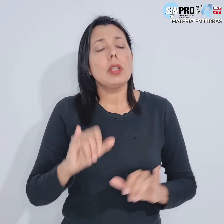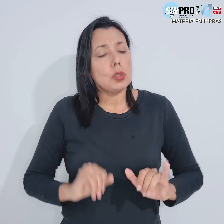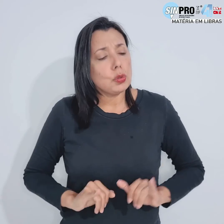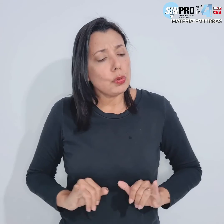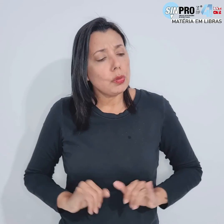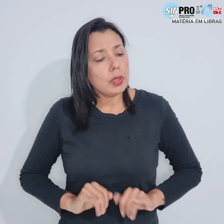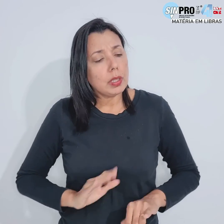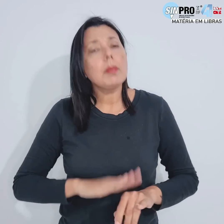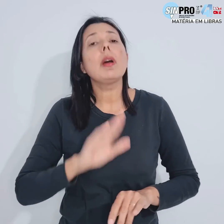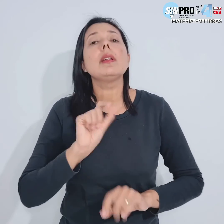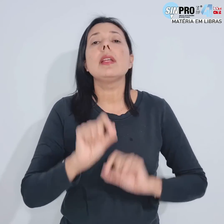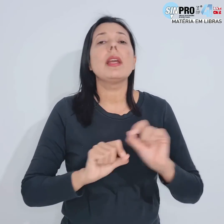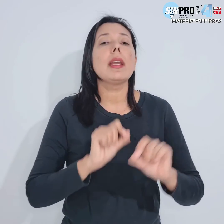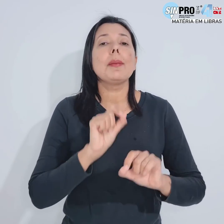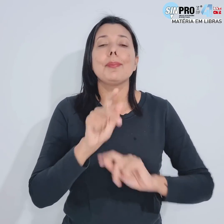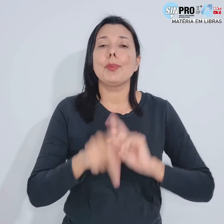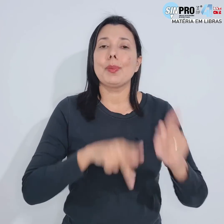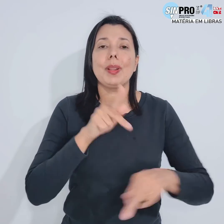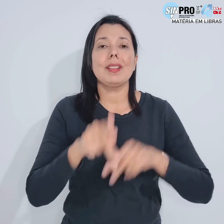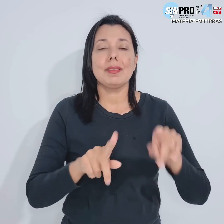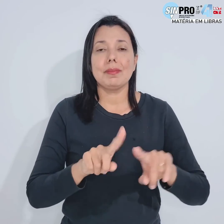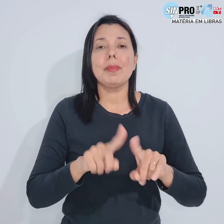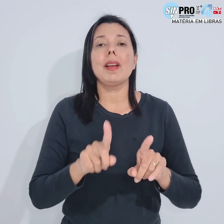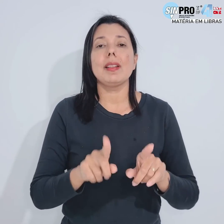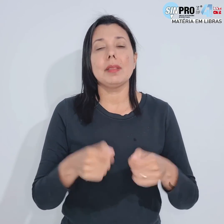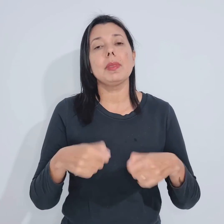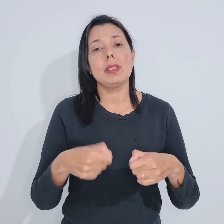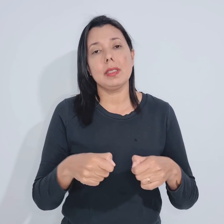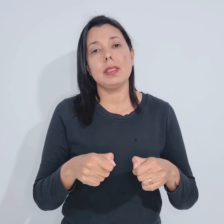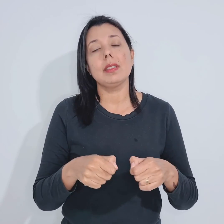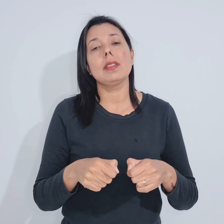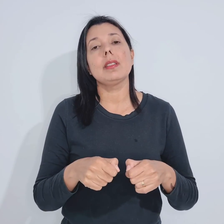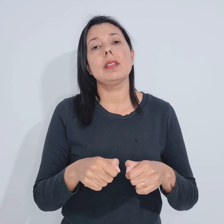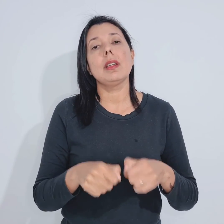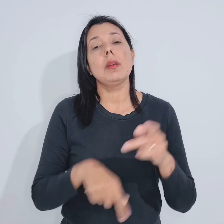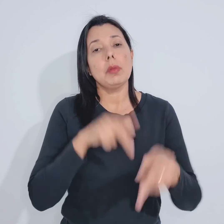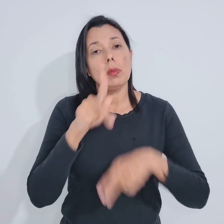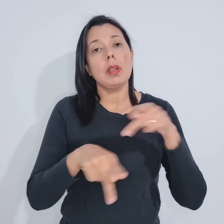sofrer mais é a população que mais precisa, a população carente.